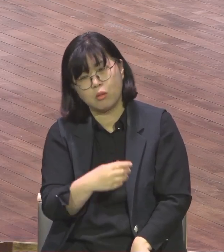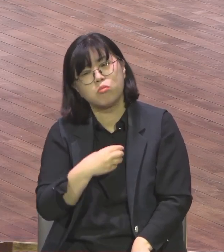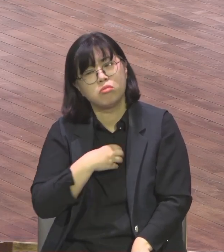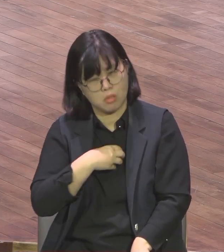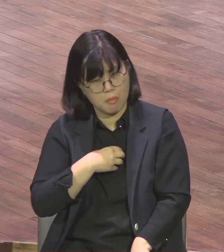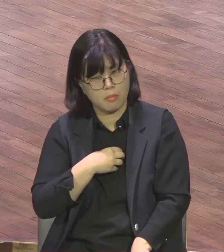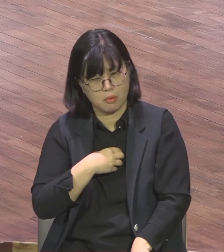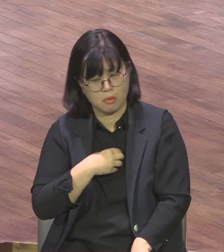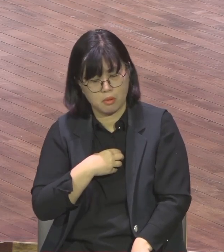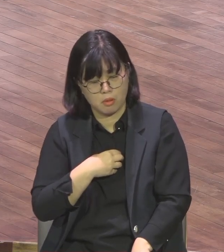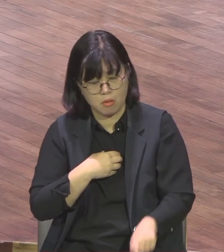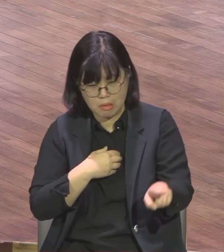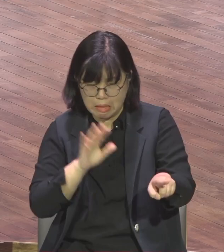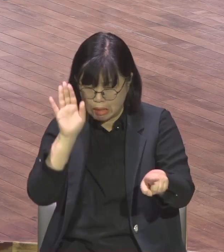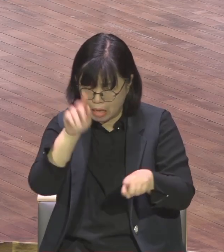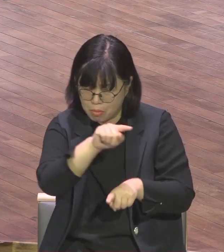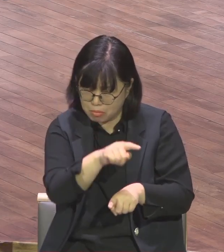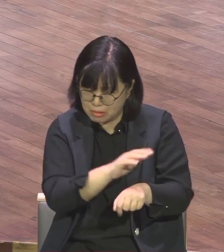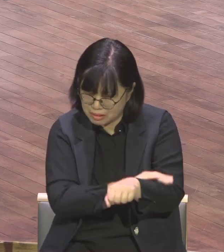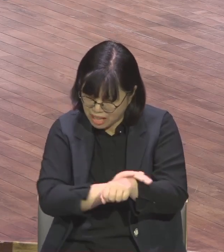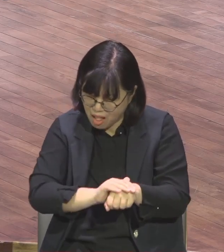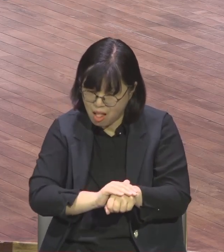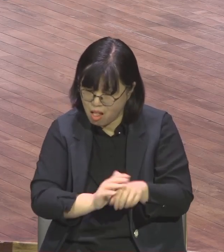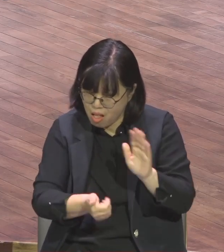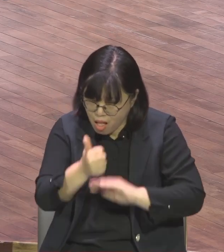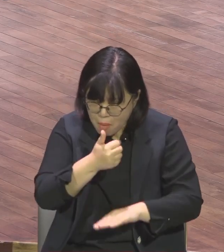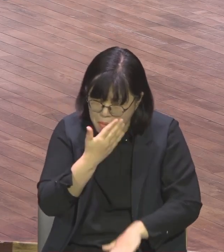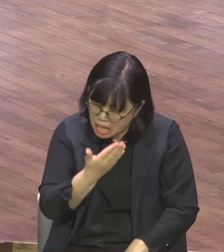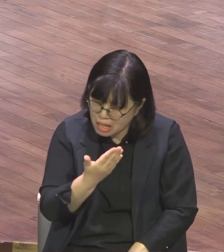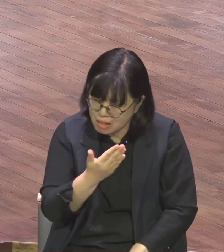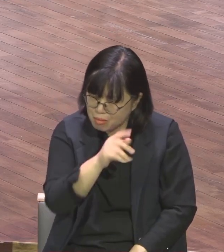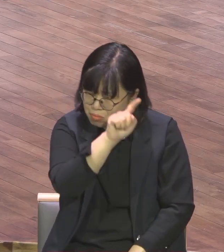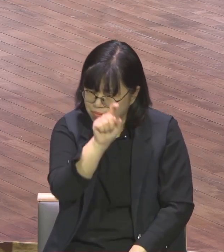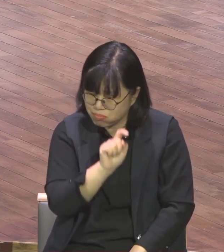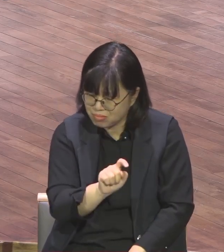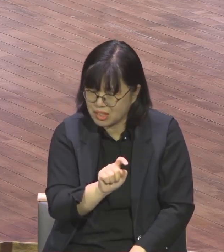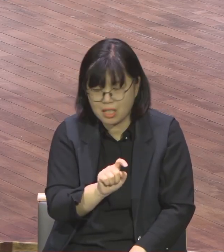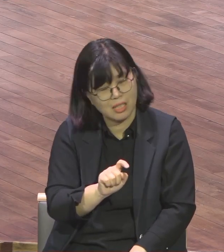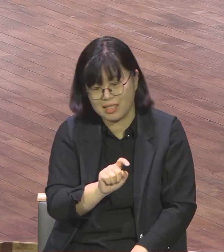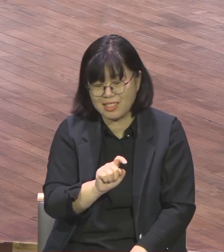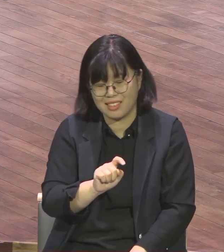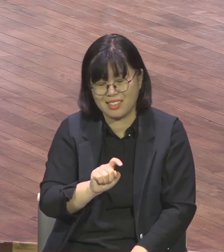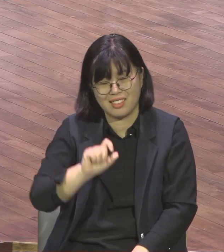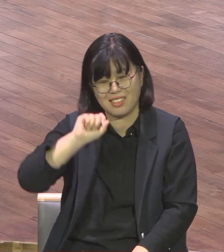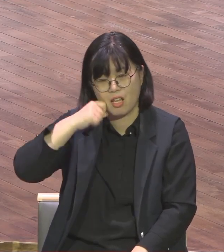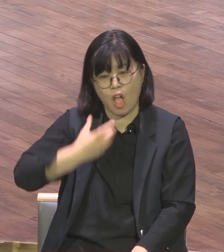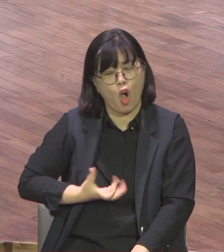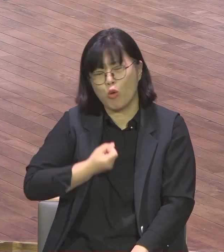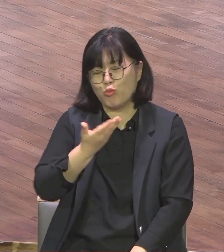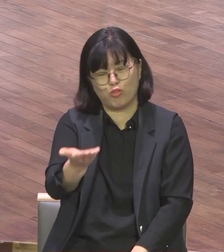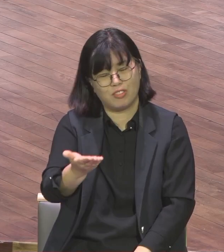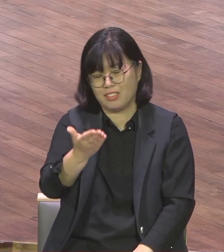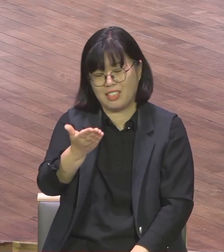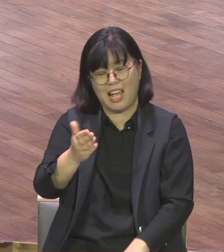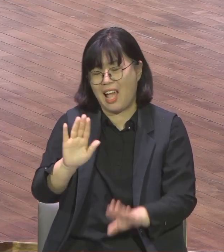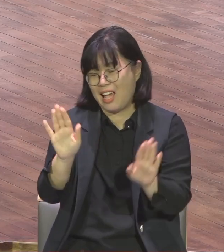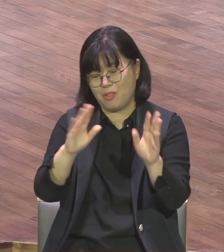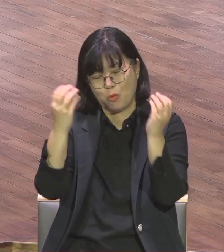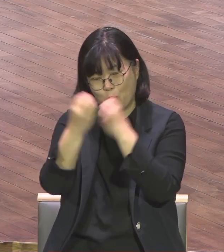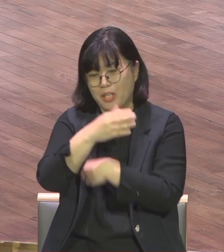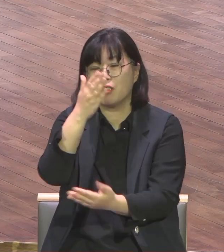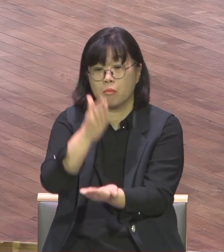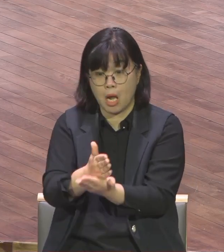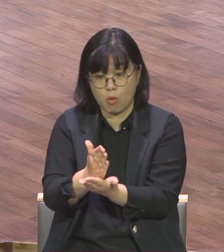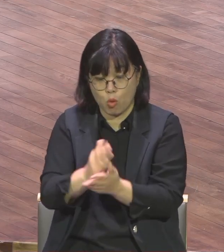사람들이 잘 때는 거 본 적이 없다니까요. 실제로 잘 때라고 하는 말이에요. 겁주는 게 아니에요. 자, 5절에